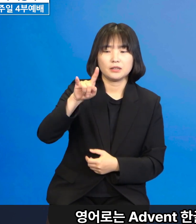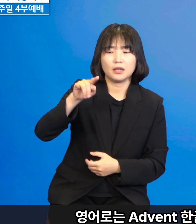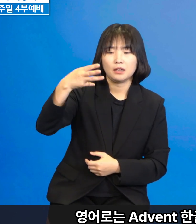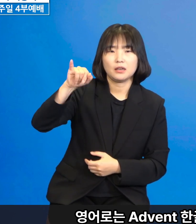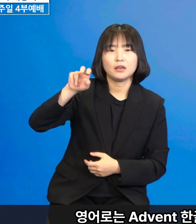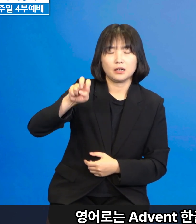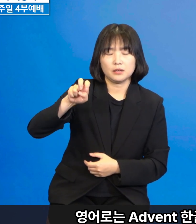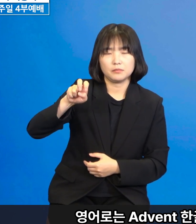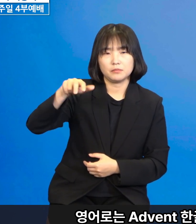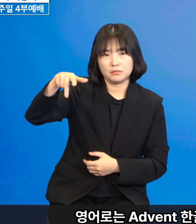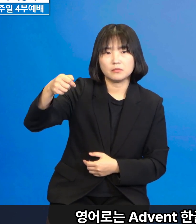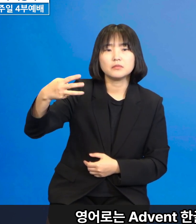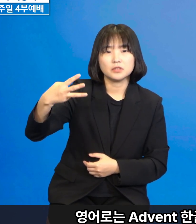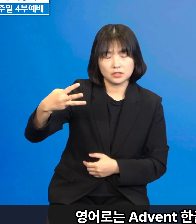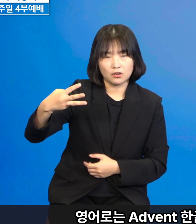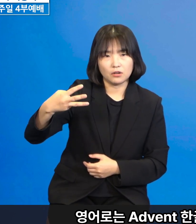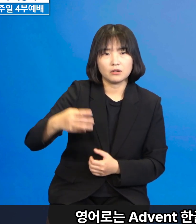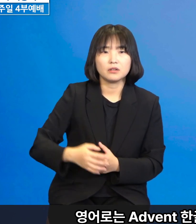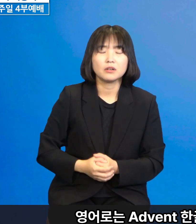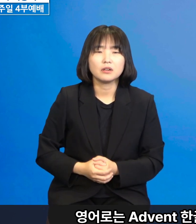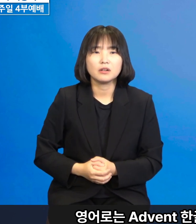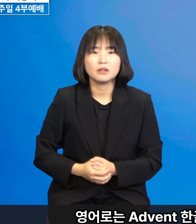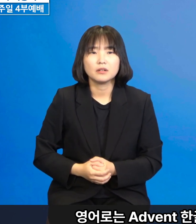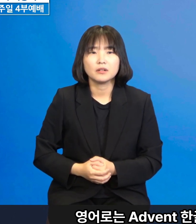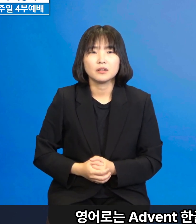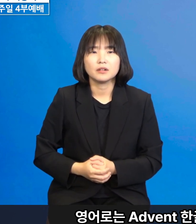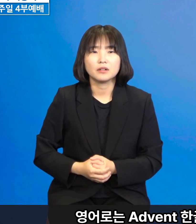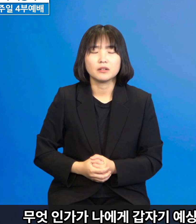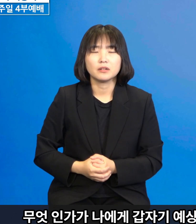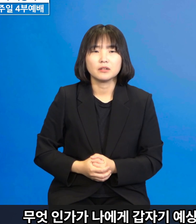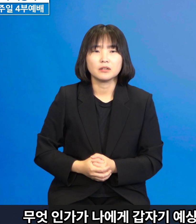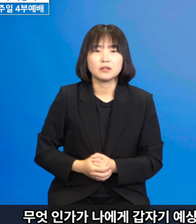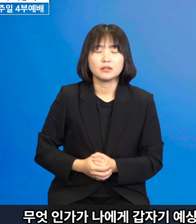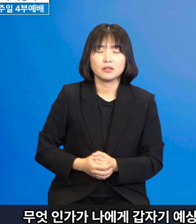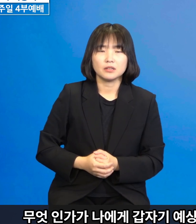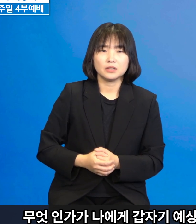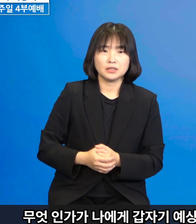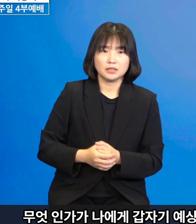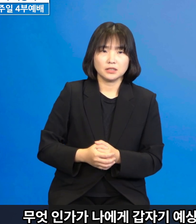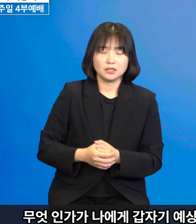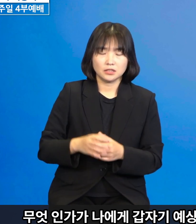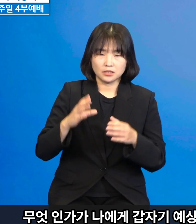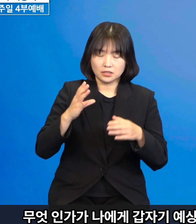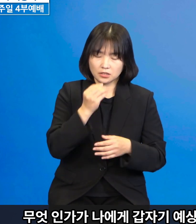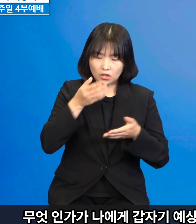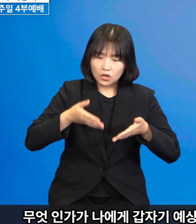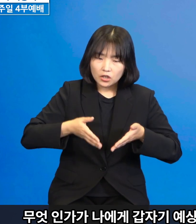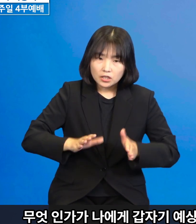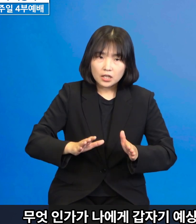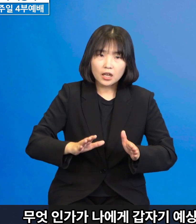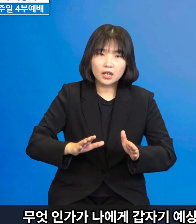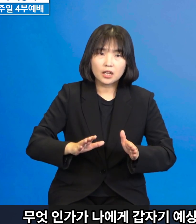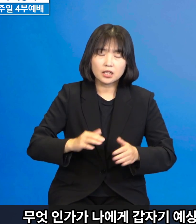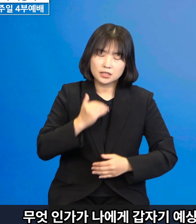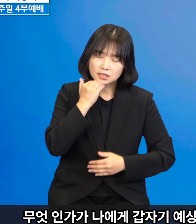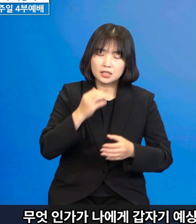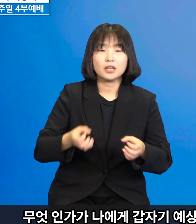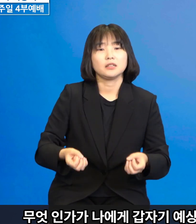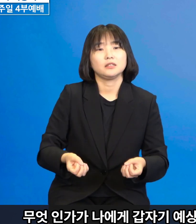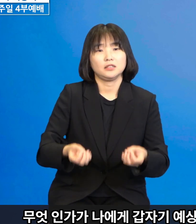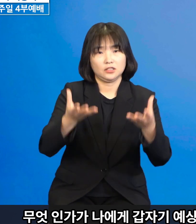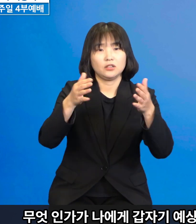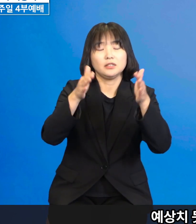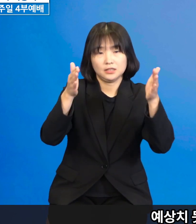한글로 번역하자면 도래하다, 도래. 무엇인가가 나에게 갑자기 예상치 못한 방식으로